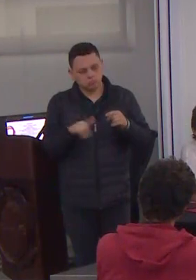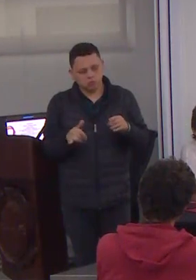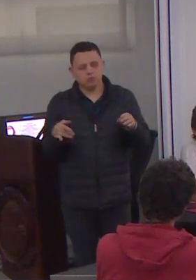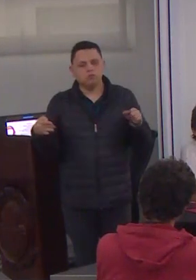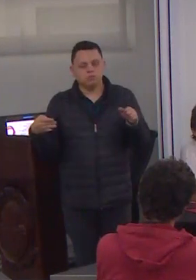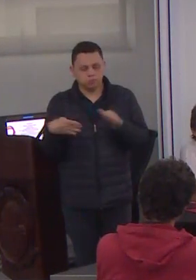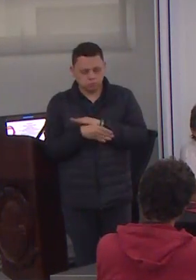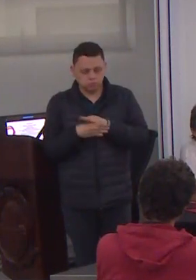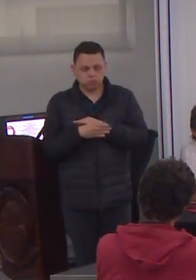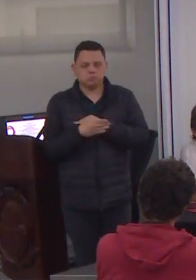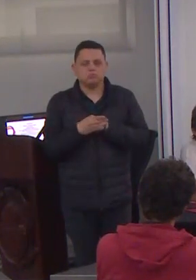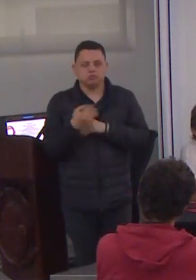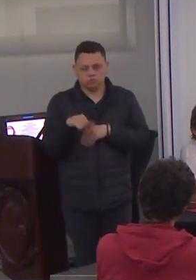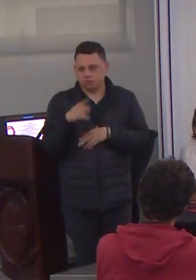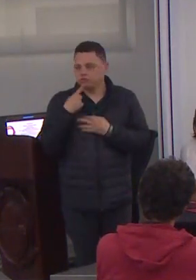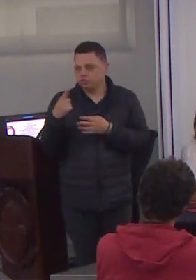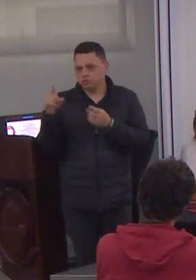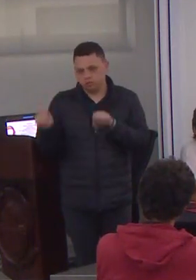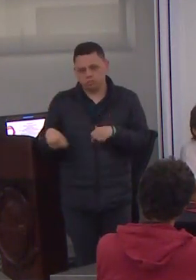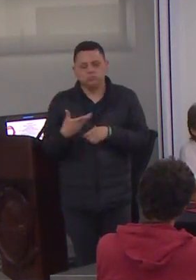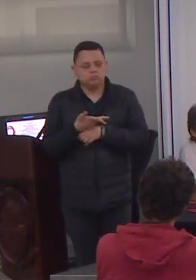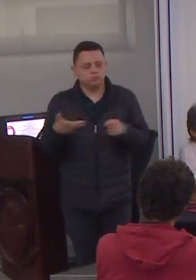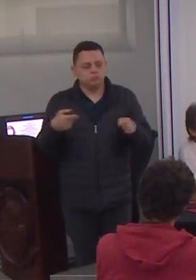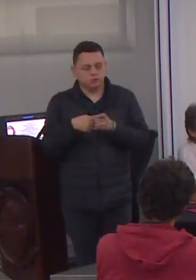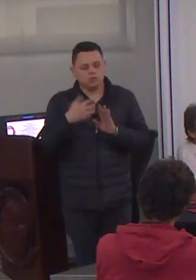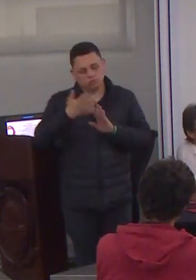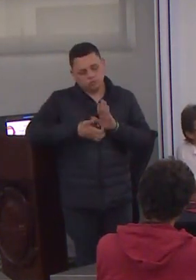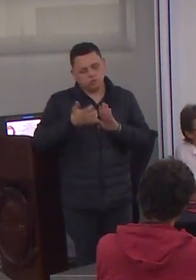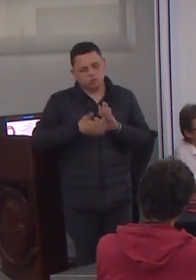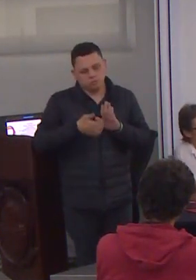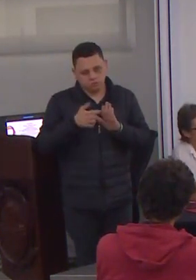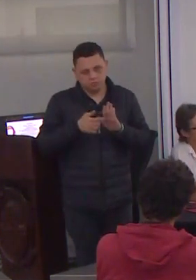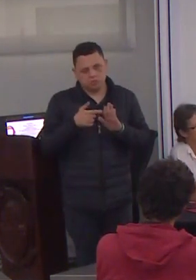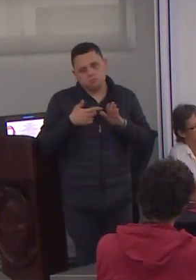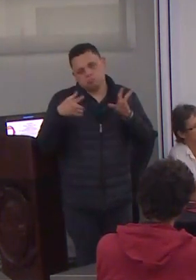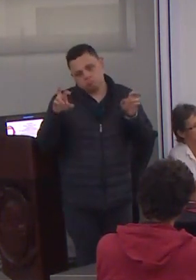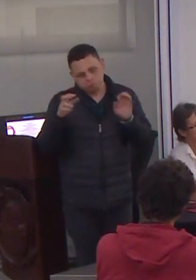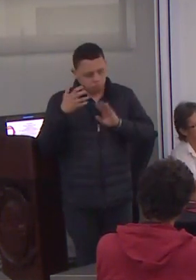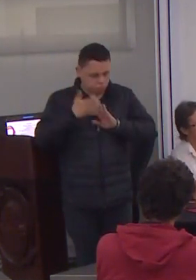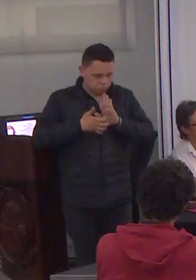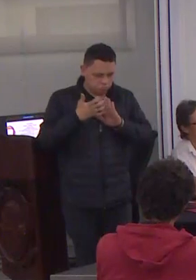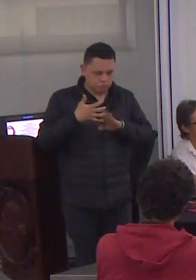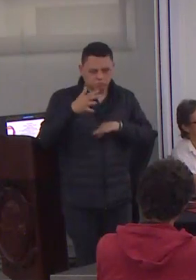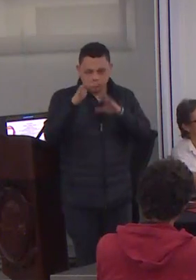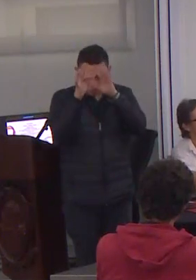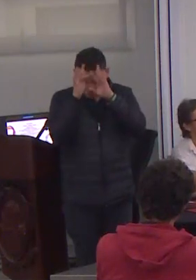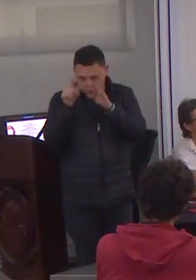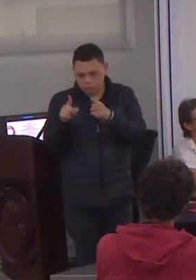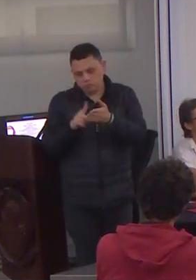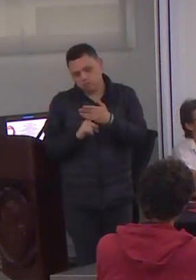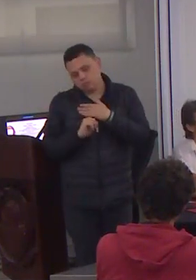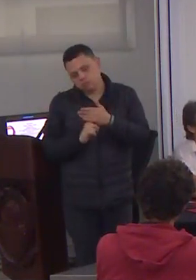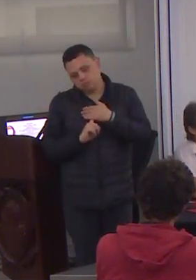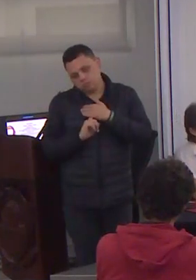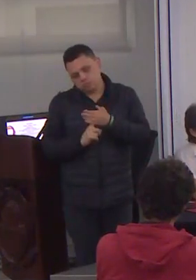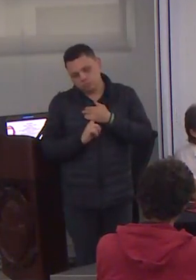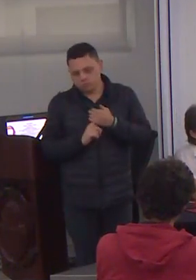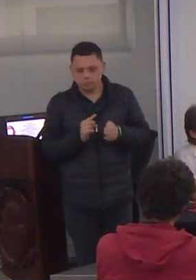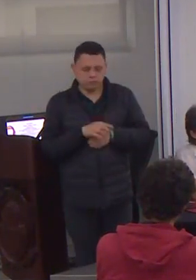están en este momento con dentro de los diagnósticos clínicos y los podemos llamar así del trastorno de espectro autista